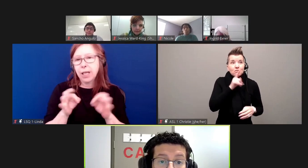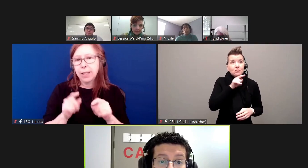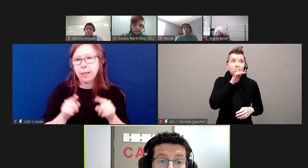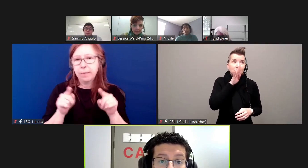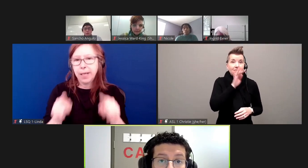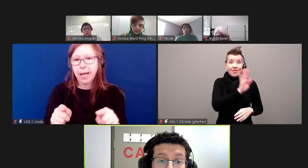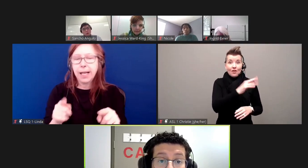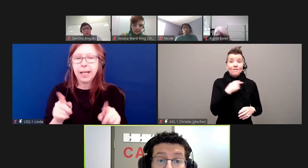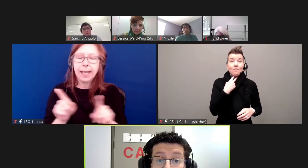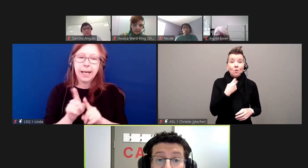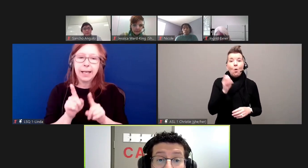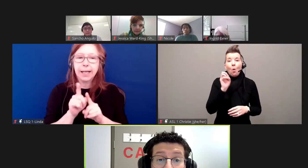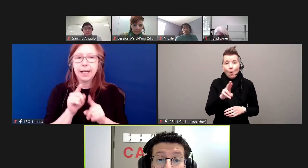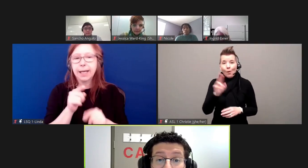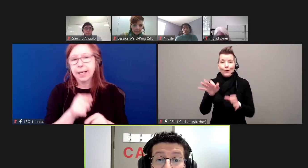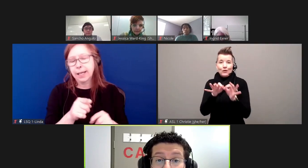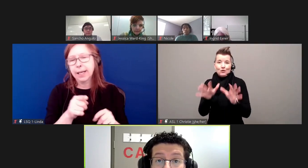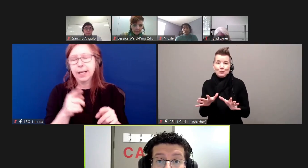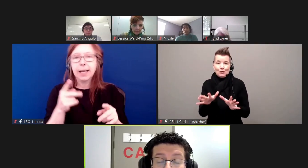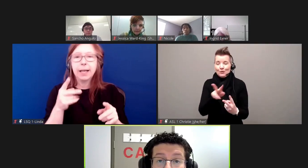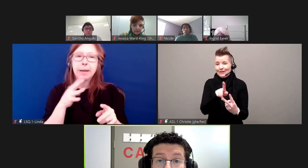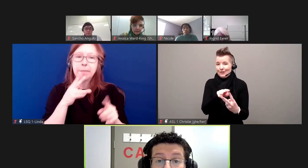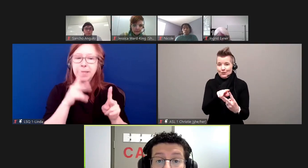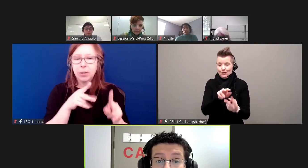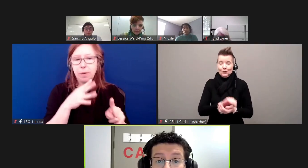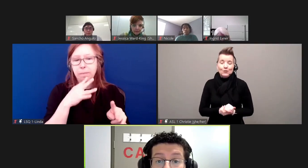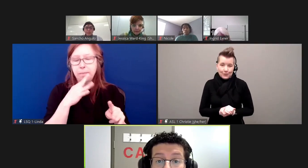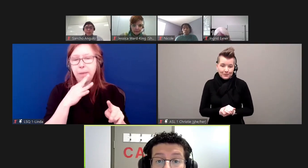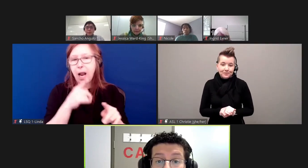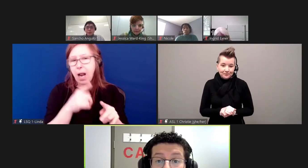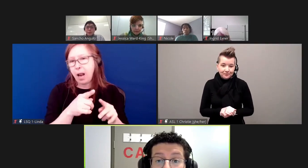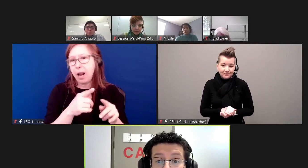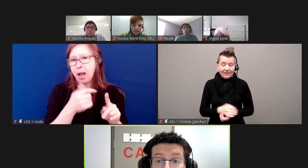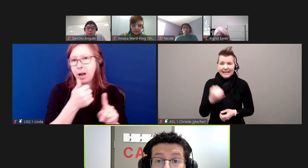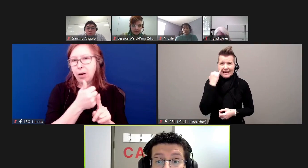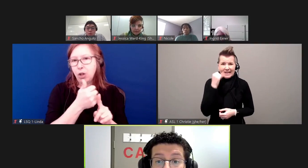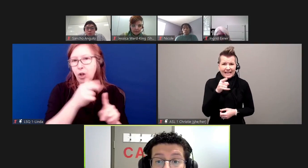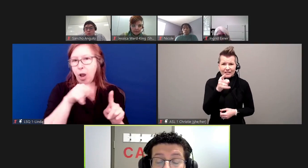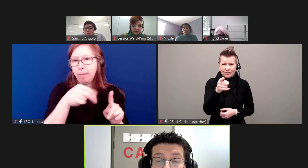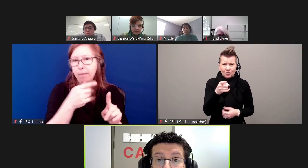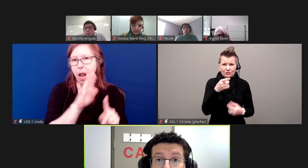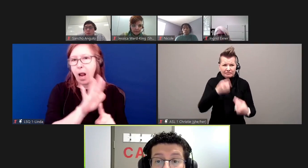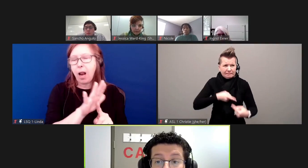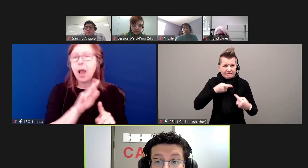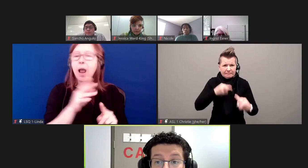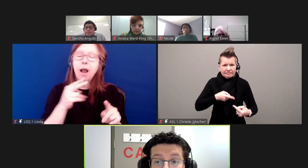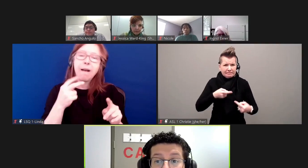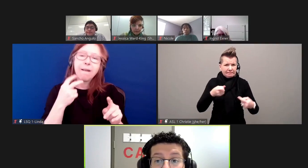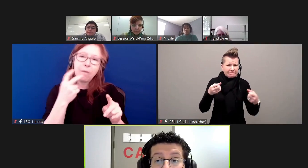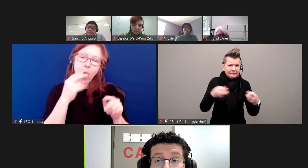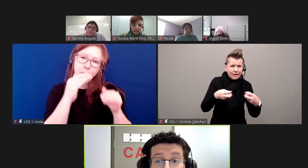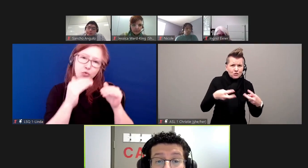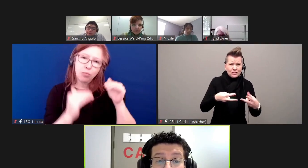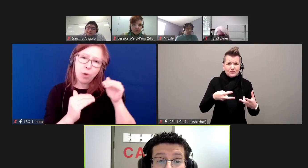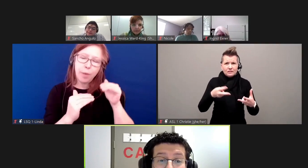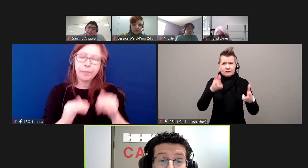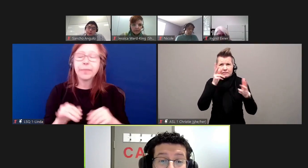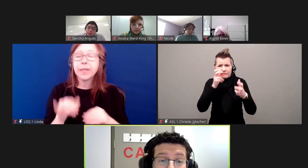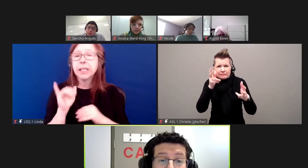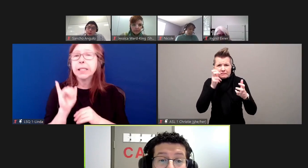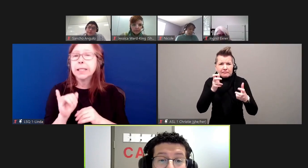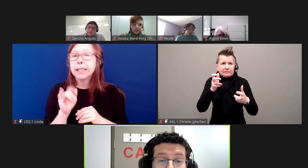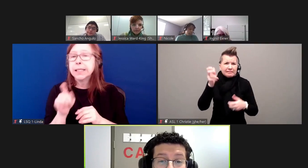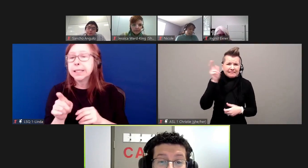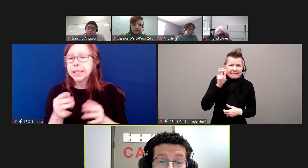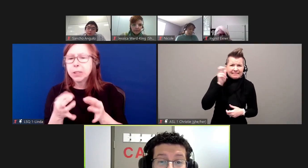un volume plus faible. Si vous ne voyez pas les sous-titres ou si vous rencontrez d'autres problèmes techniques